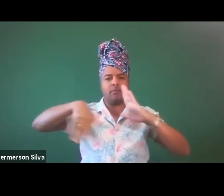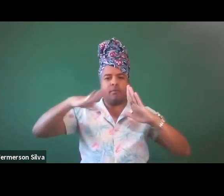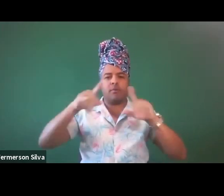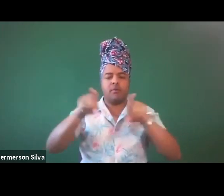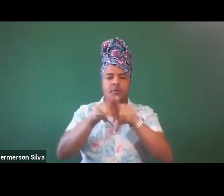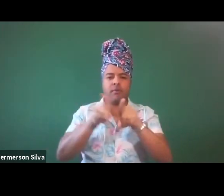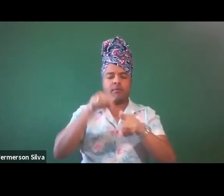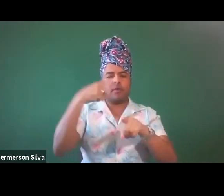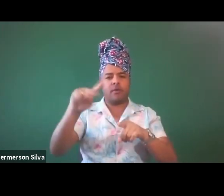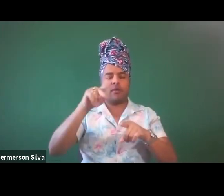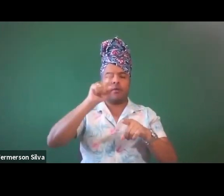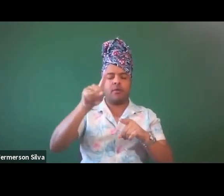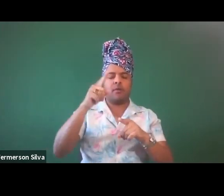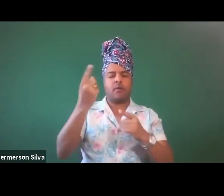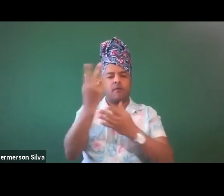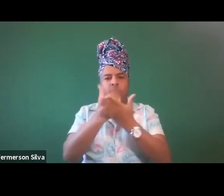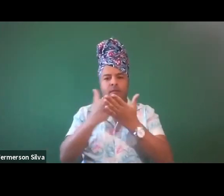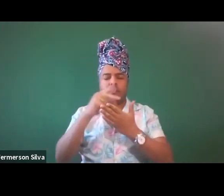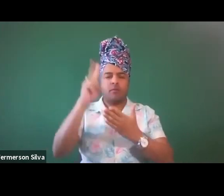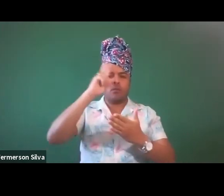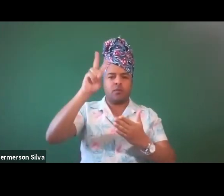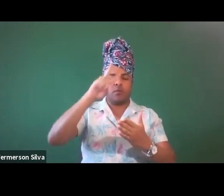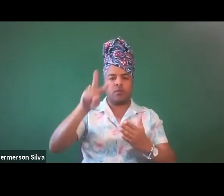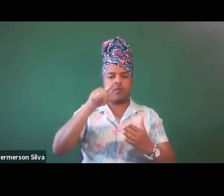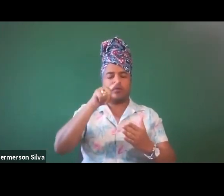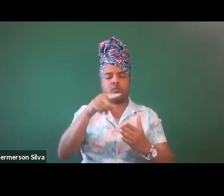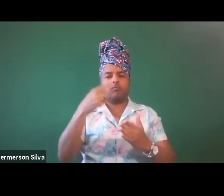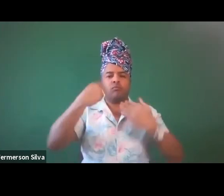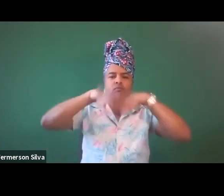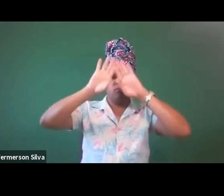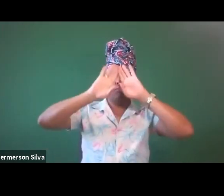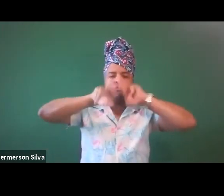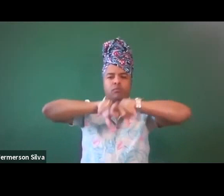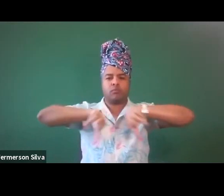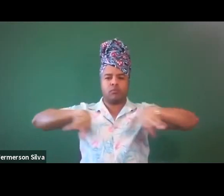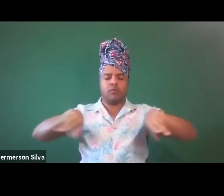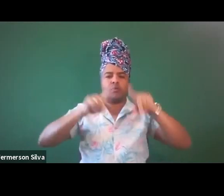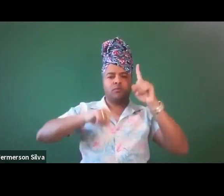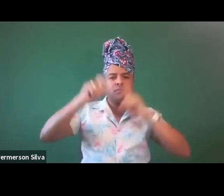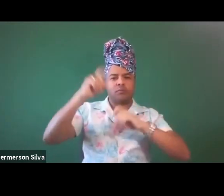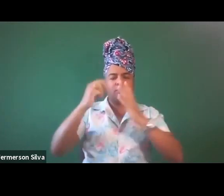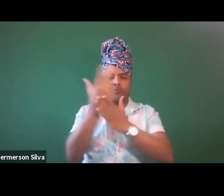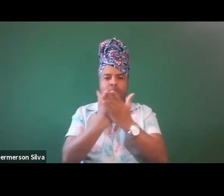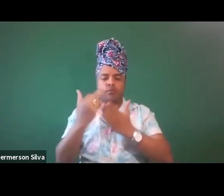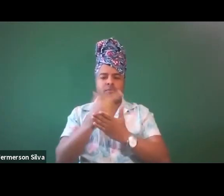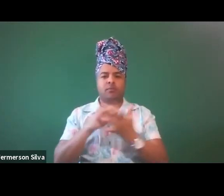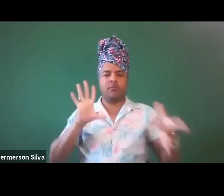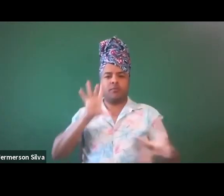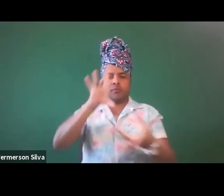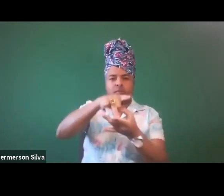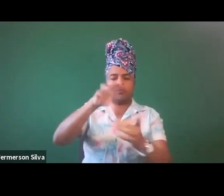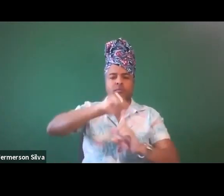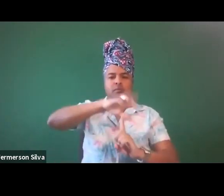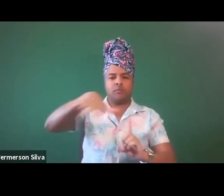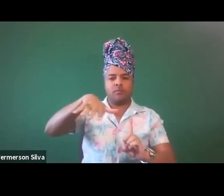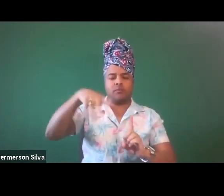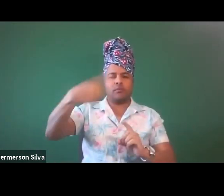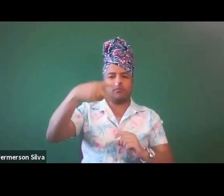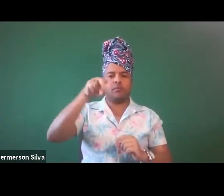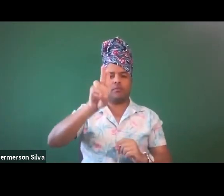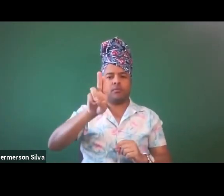de orixás com cinema de animação, ambos da Pró-Reitoria de Extensão e Cultura da Universidade Federal do Sul da